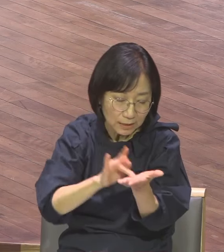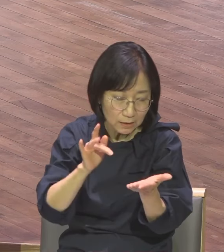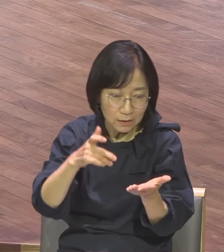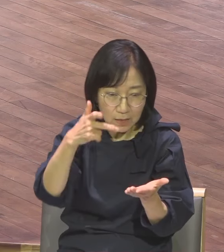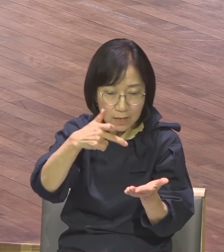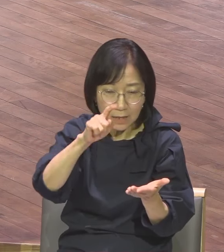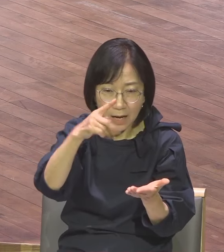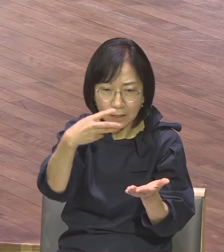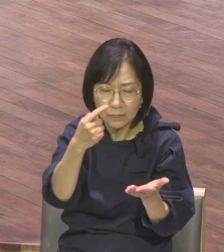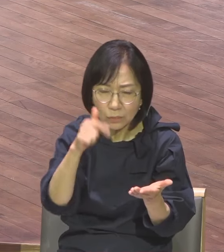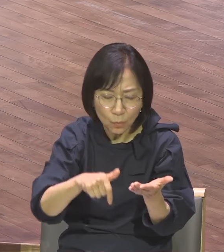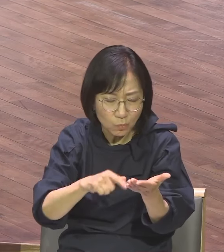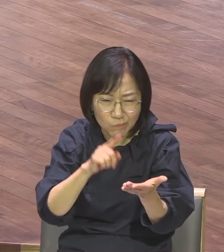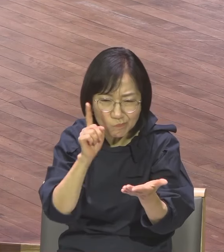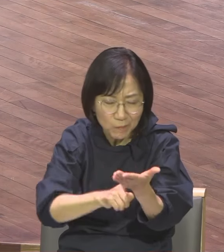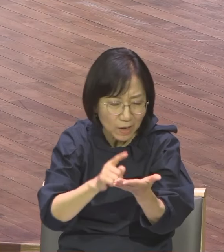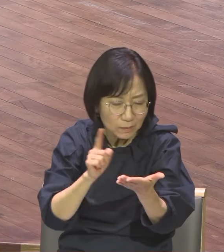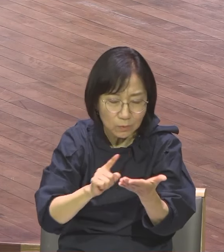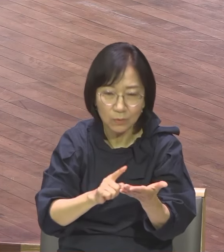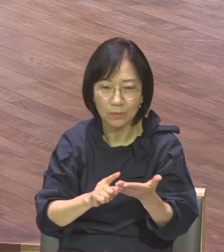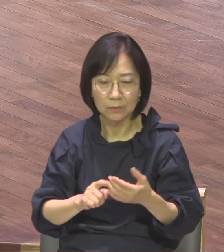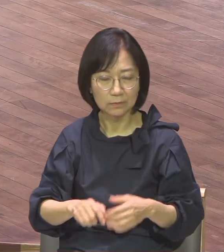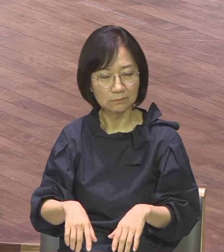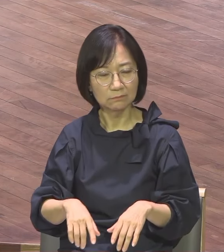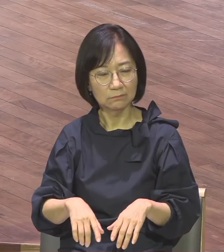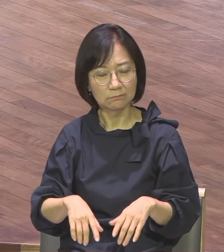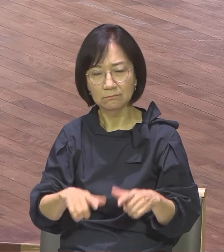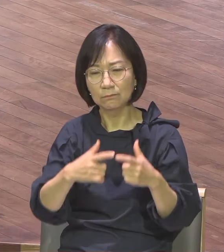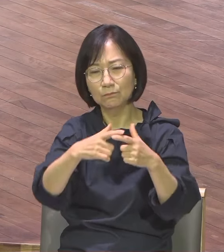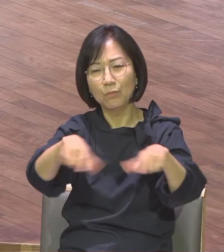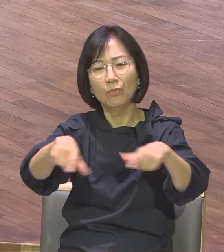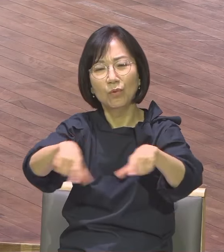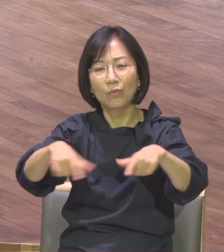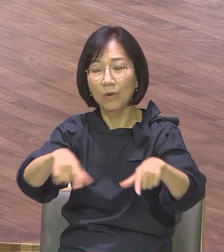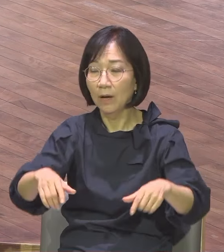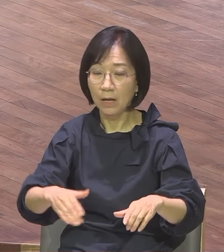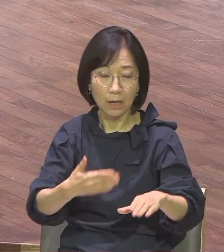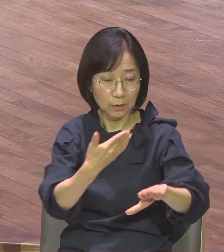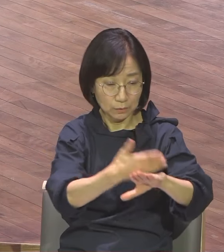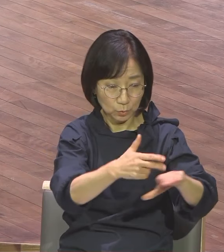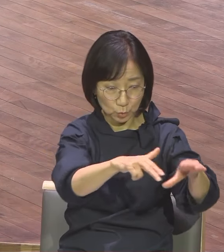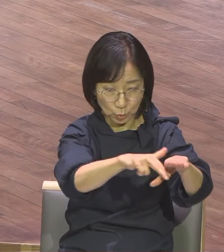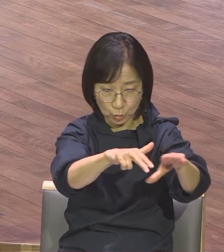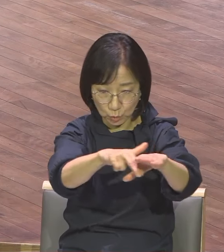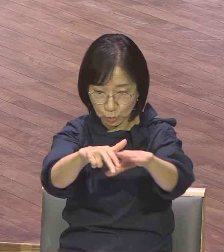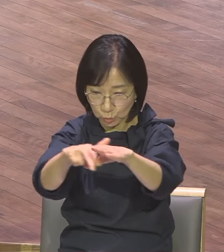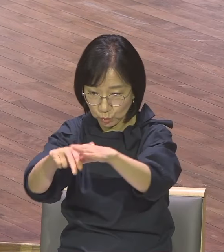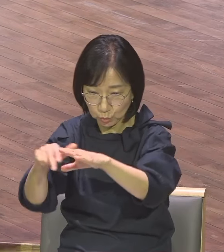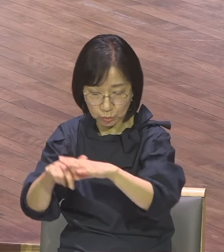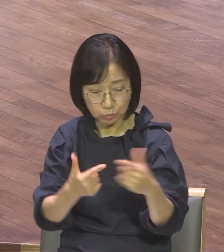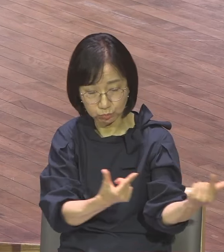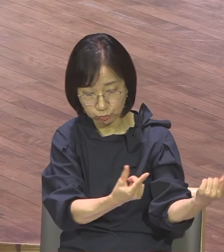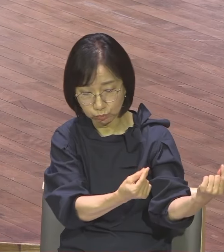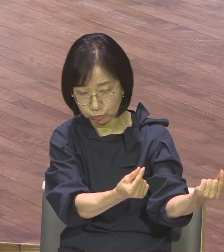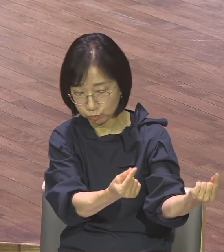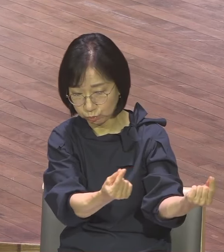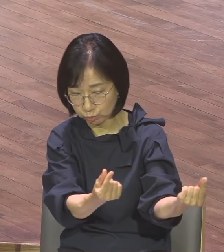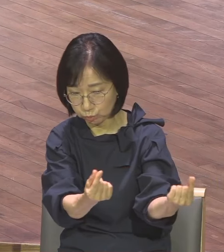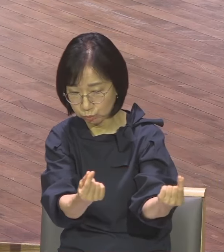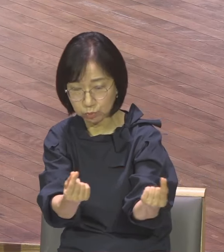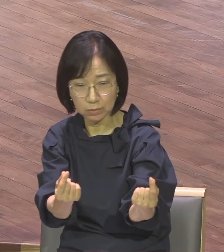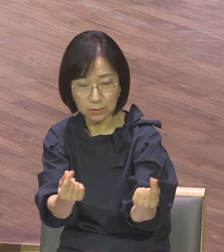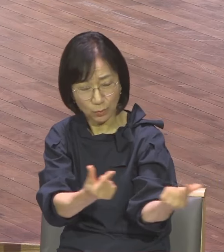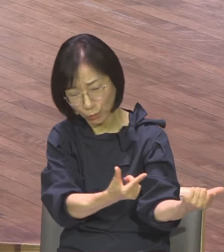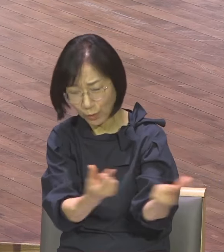뭐냐? 보편적이라 나와 있어요. 보편적. 모든 종교는 다 하나다. 모든 종교는 다 똑같다.